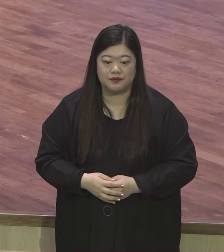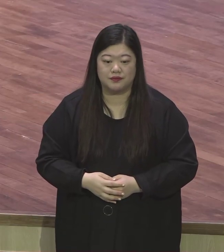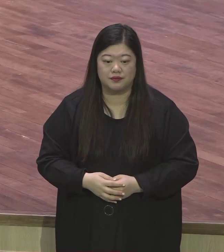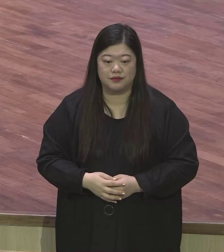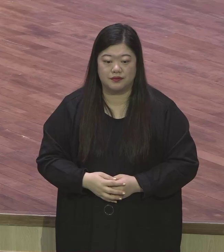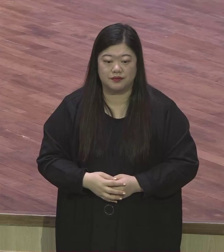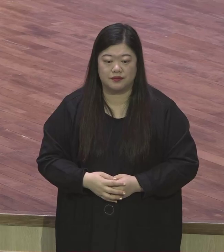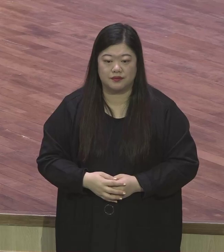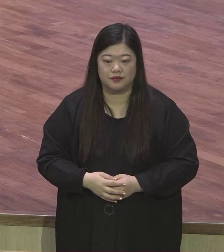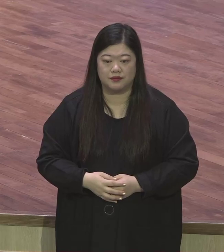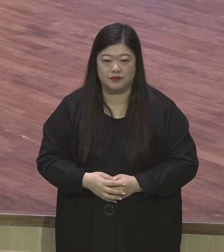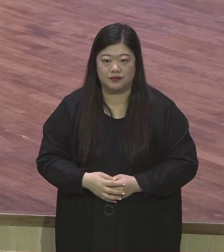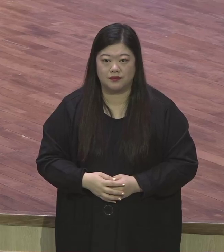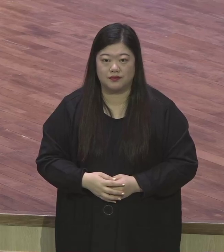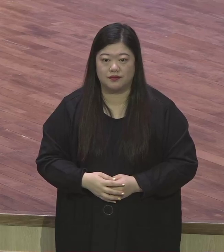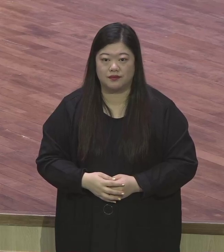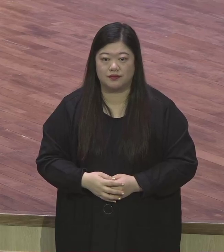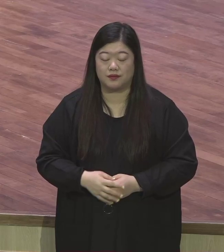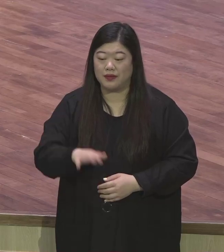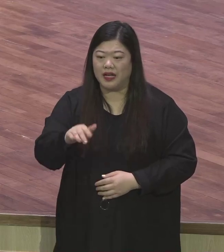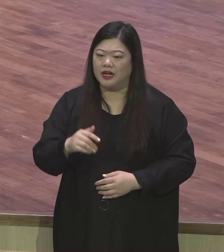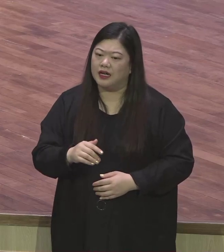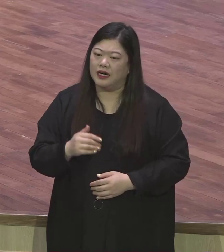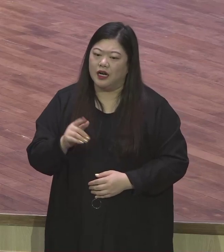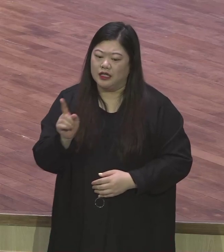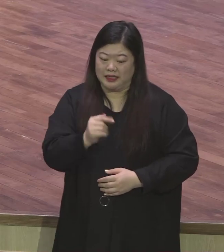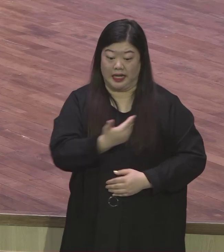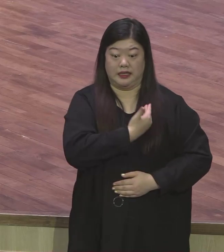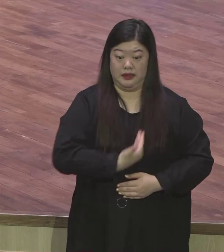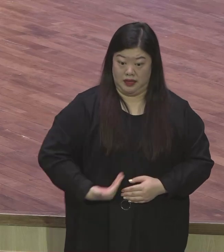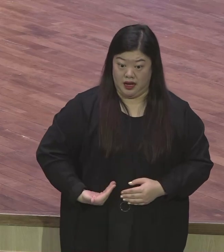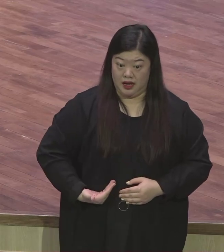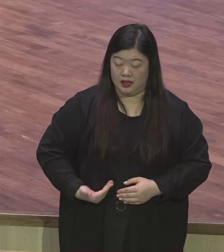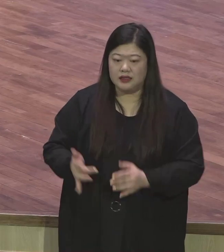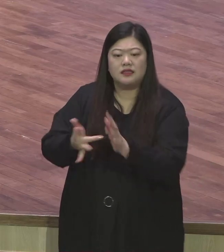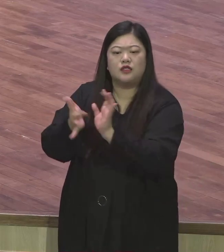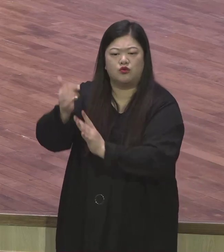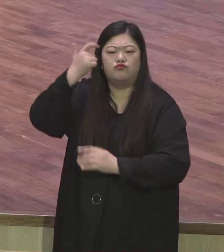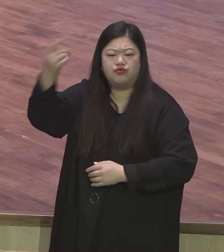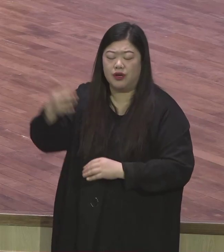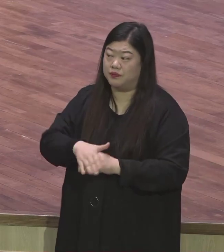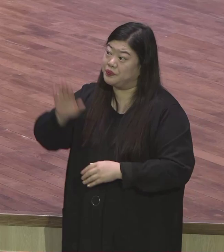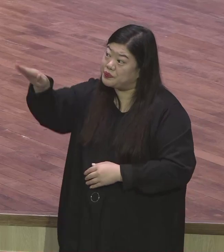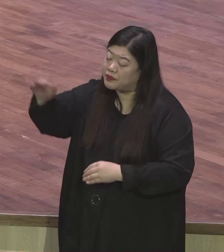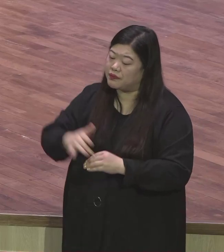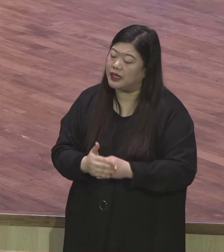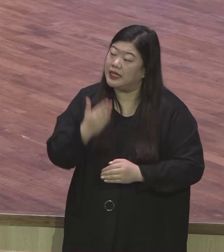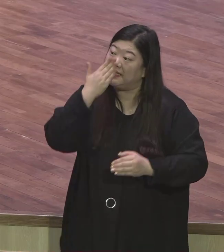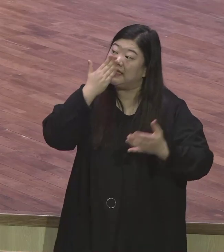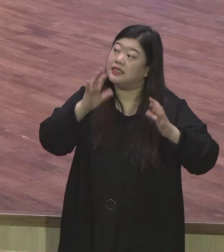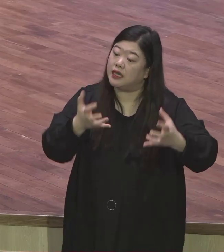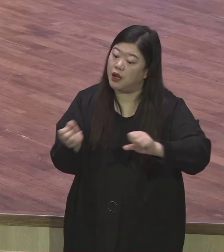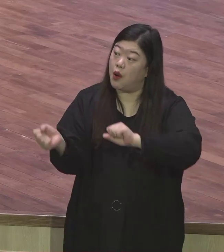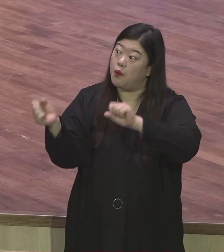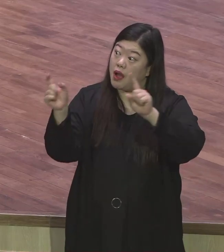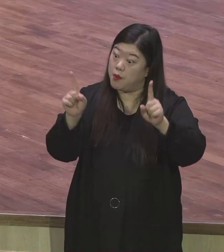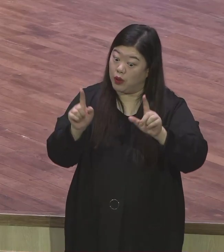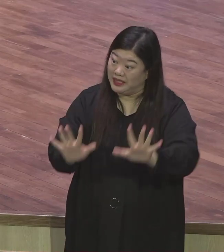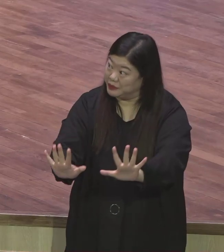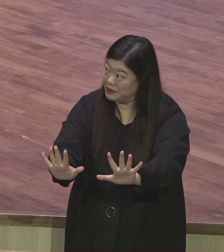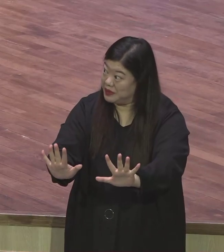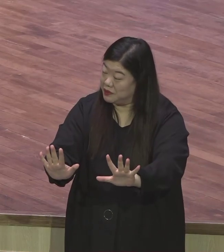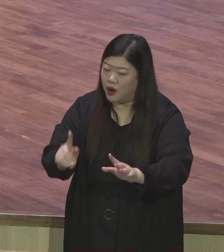이 말씀 전에 제 아들이 예수님께 이런 질문을 했습니다. 이스라엘 나라를 회복하심이 이때입니까? 당신